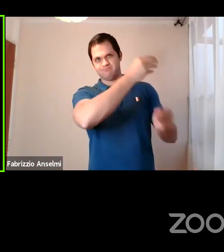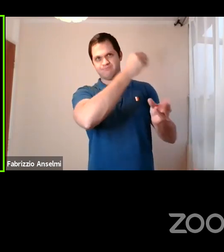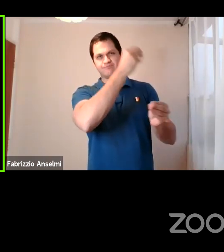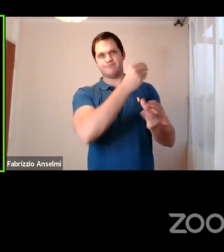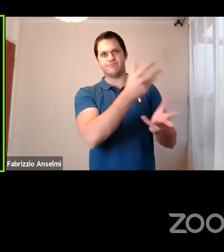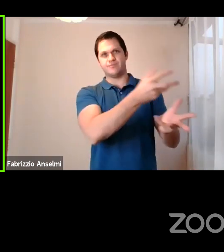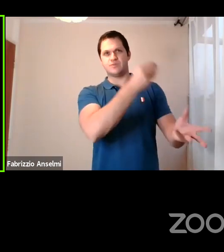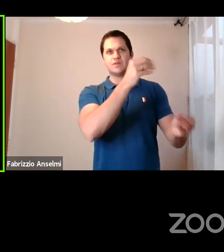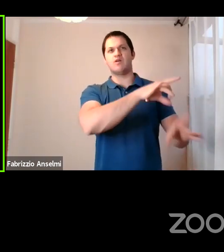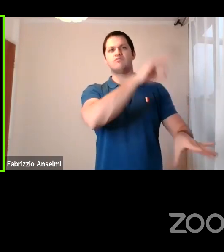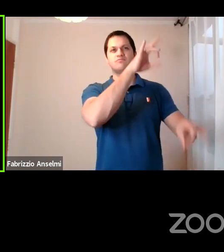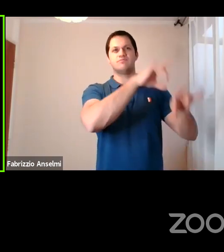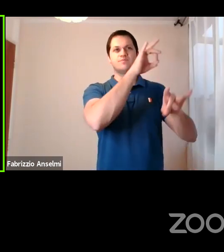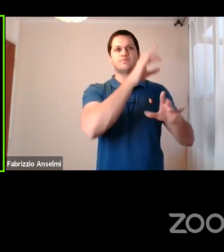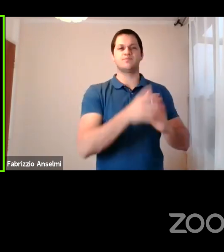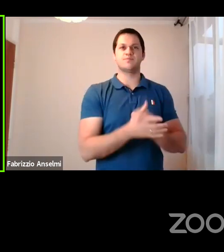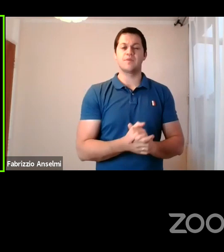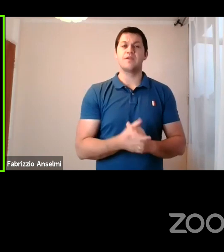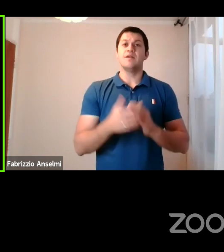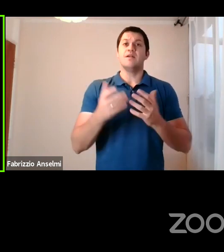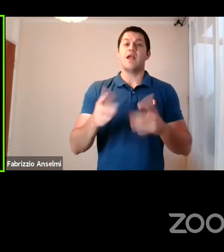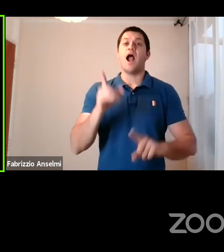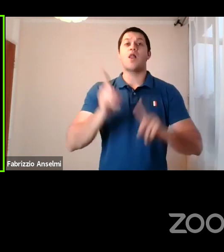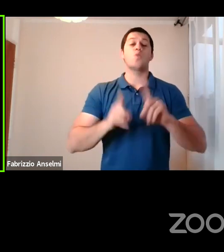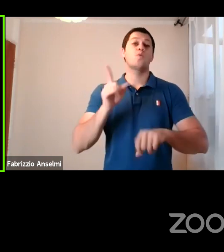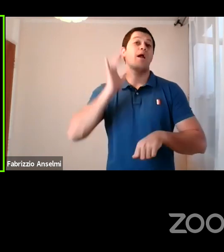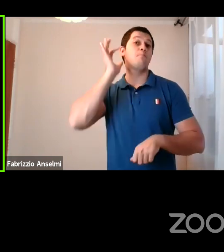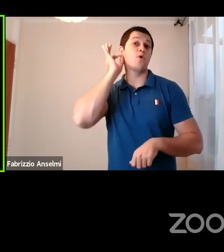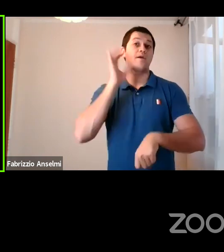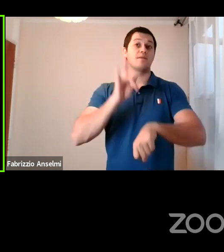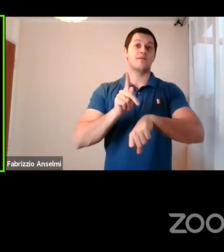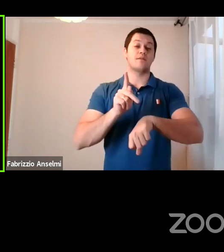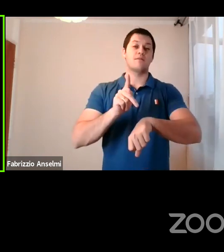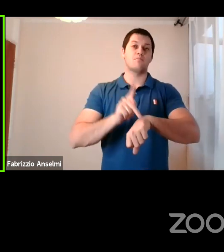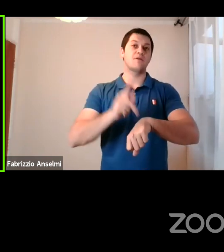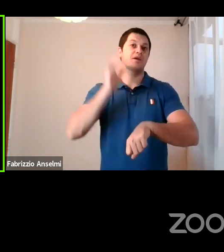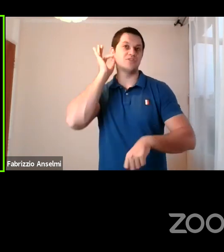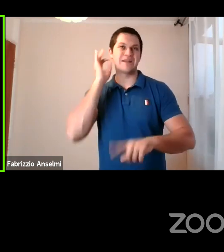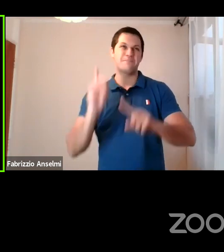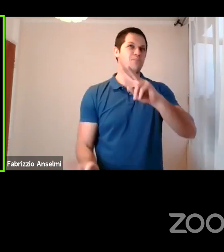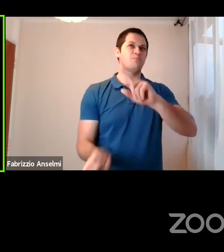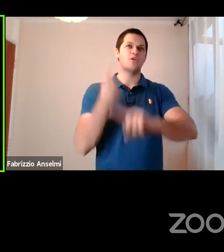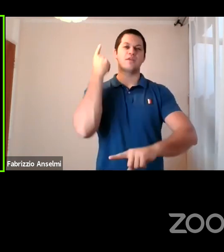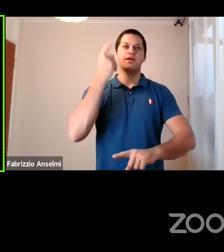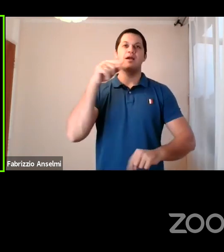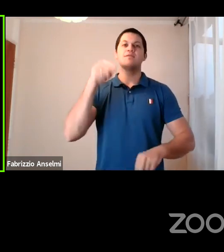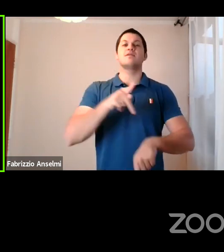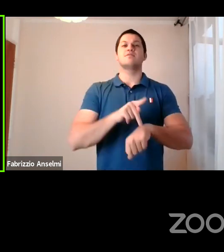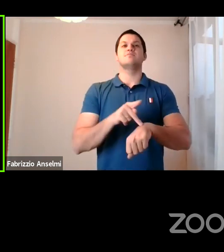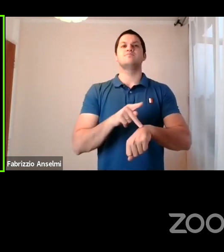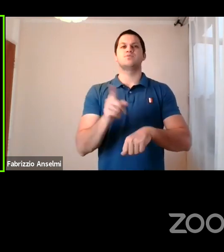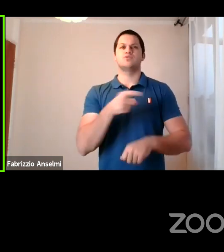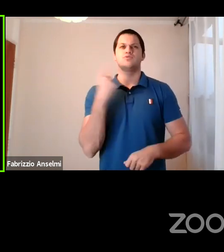Y bueno, volviendo a kinesiólogas pioneras en la kinesiología, nos importaba entonces visibilizar la contribución que mujeres tuvieron en